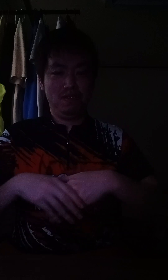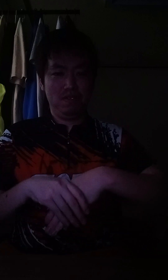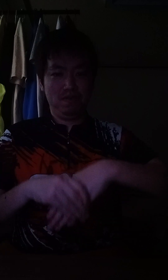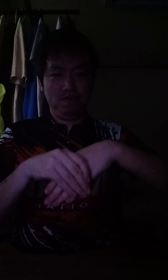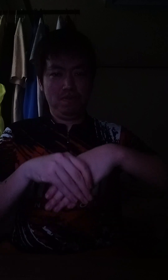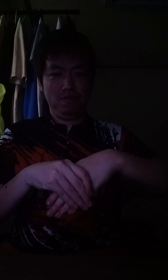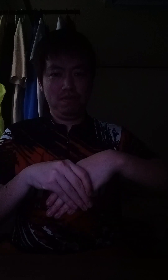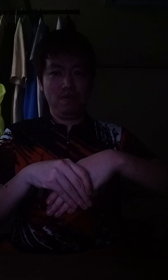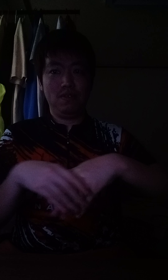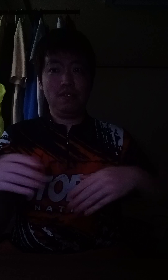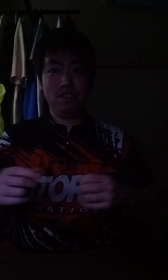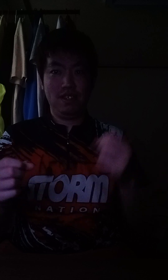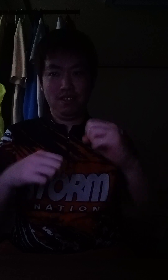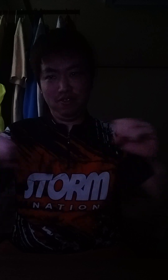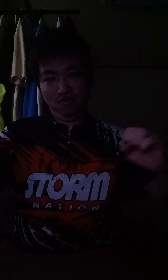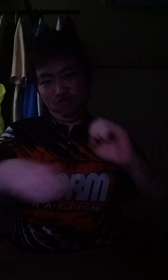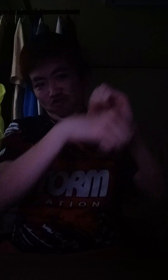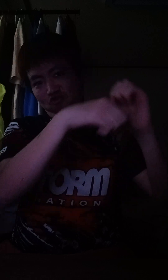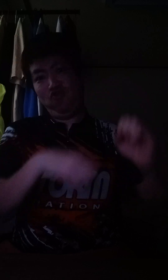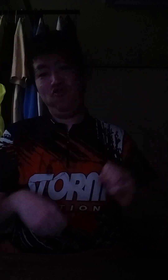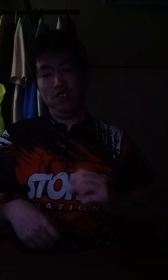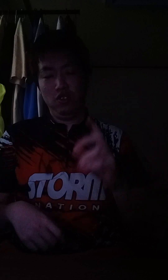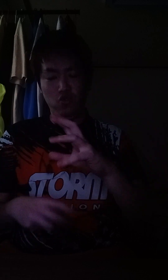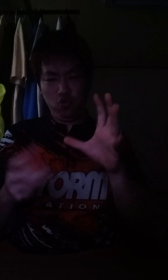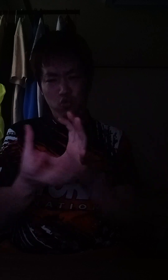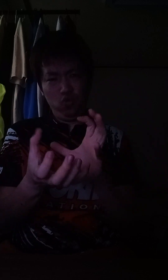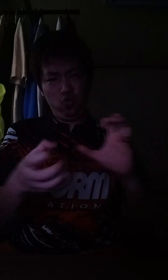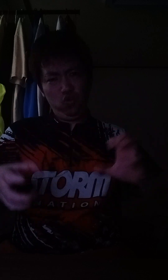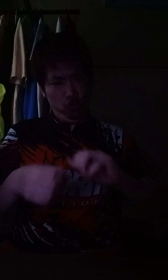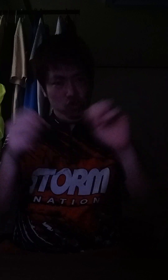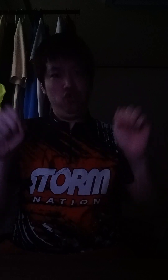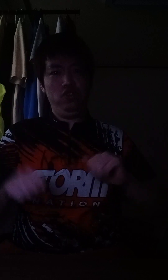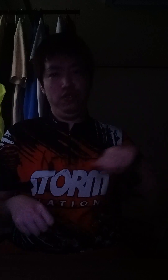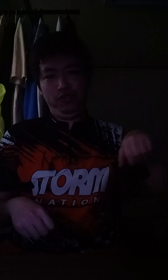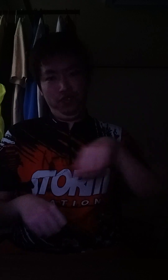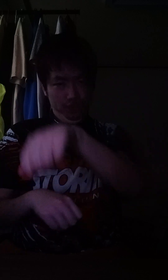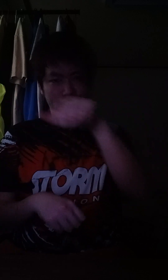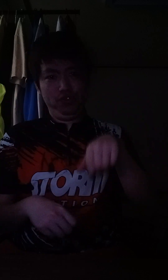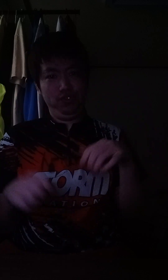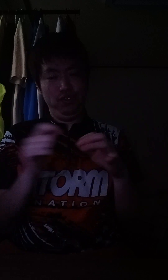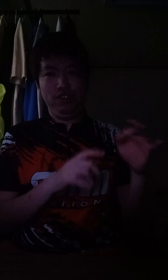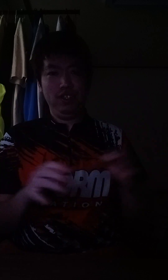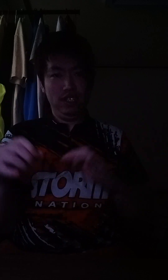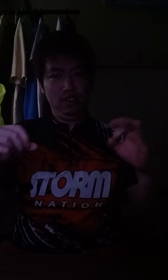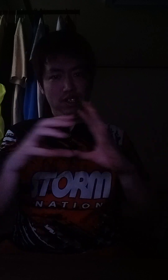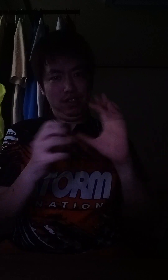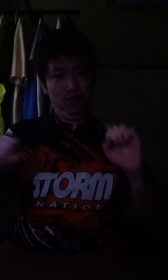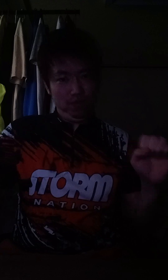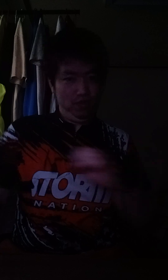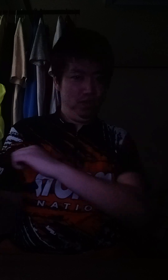손잡고 제가 야구를 좋아하거든요. 축구도 좋아하고 같이 야구도 하고 싶고 축구도 하고